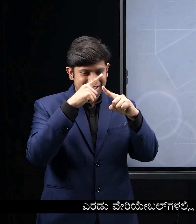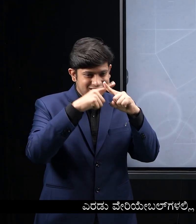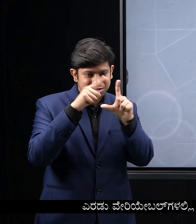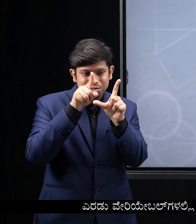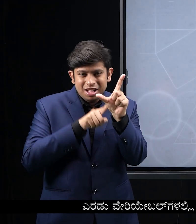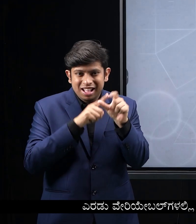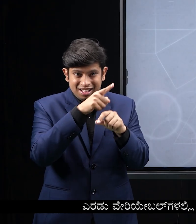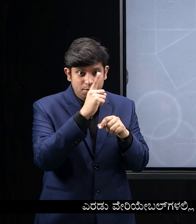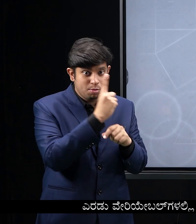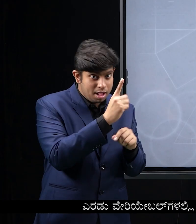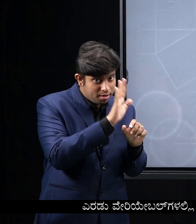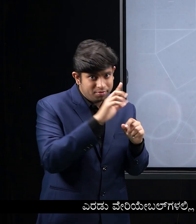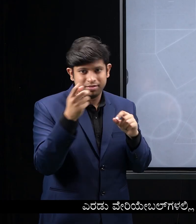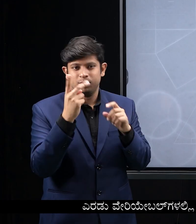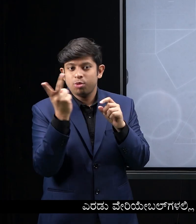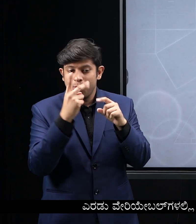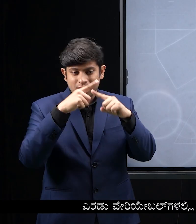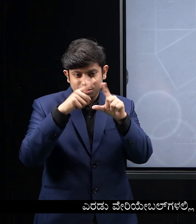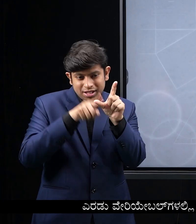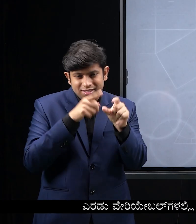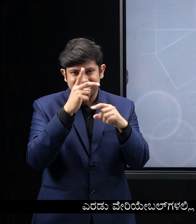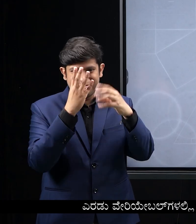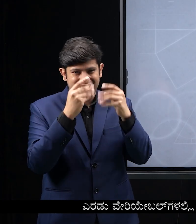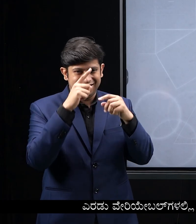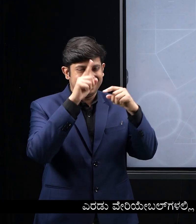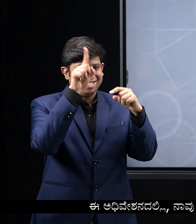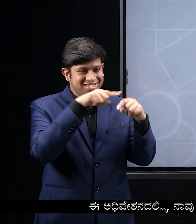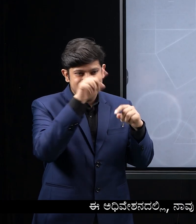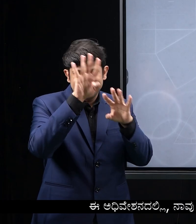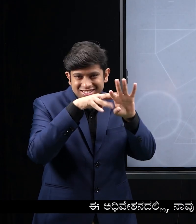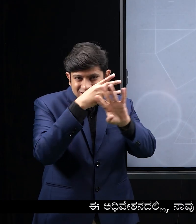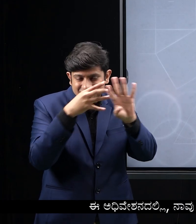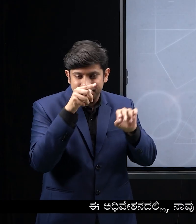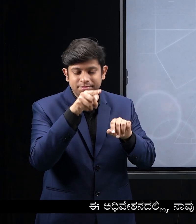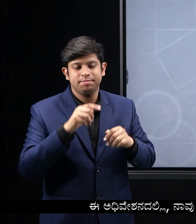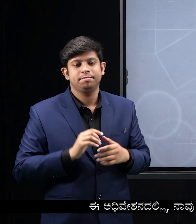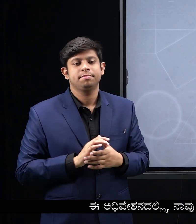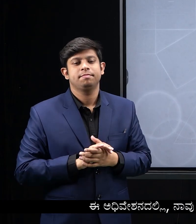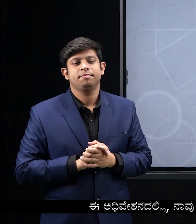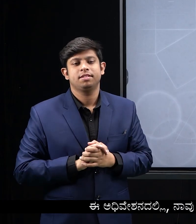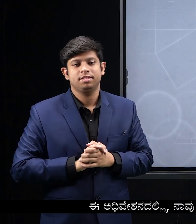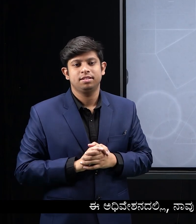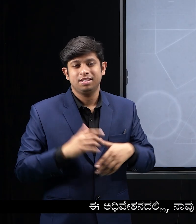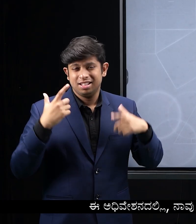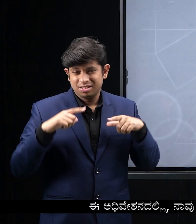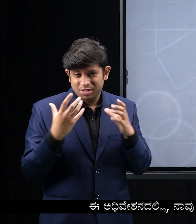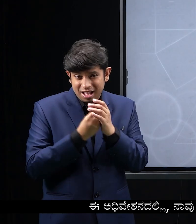ವೇರಿಯೇಬಲ್ಗಳಲ್ಲಿ ರೇಖೀಯ ಸಮೀಕರಣದ ಬಗ್ಗೆ ನಾವು ಕಲಿತಿದ್ದೇವೆ. ಈ ಅಧಿವೇಶನದಲ್ಲಿ ನಾವು 2 ವೇರಿಯೇಬಲ್ಗಳಲ್ಲಿ ಜೋಡಿ